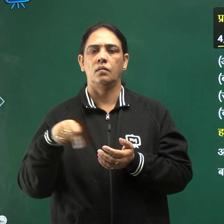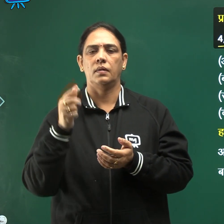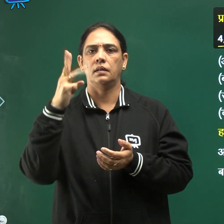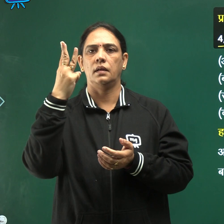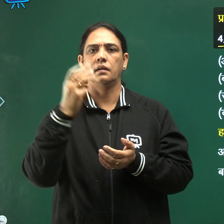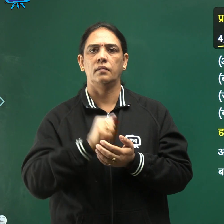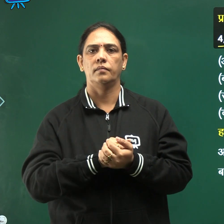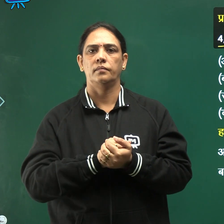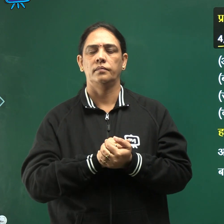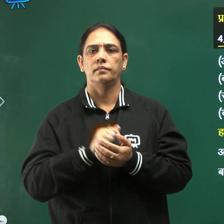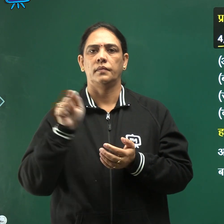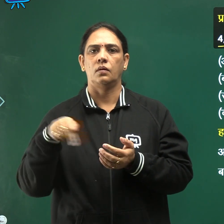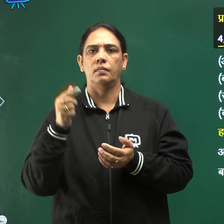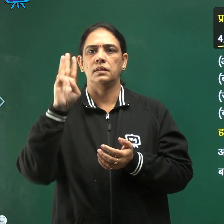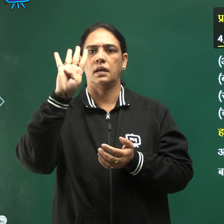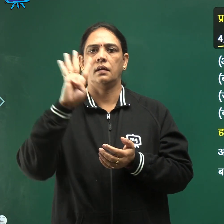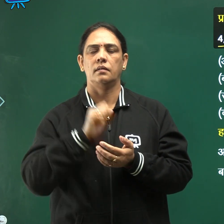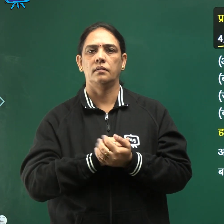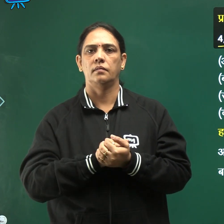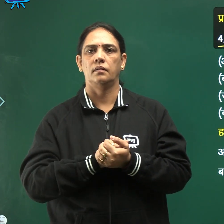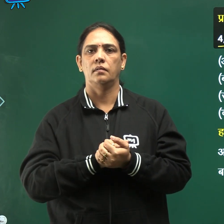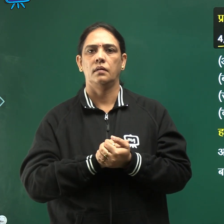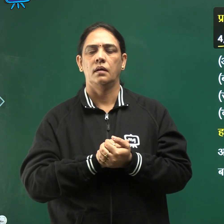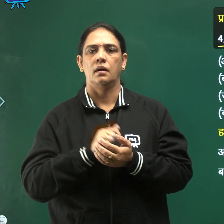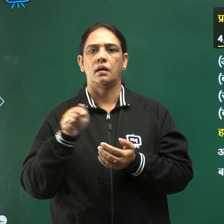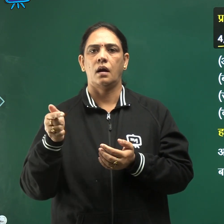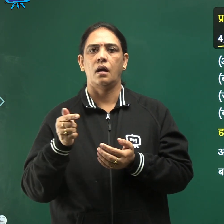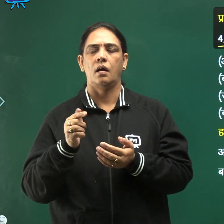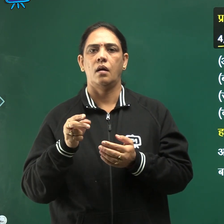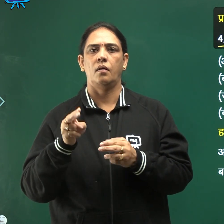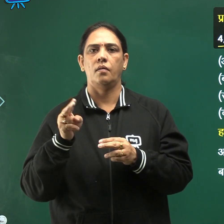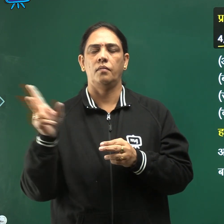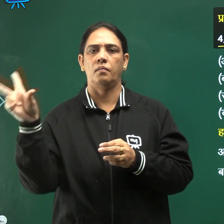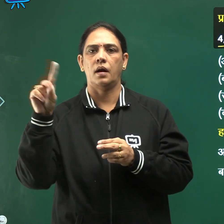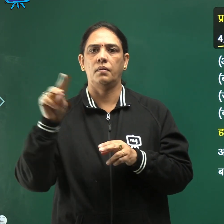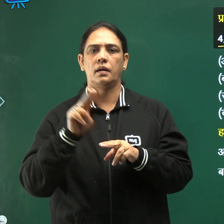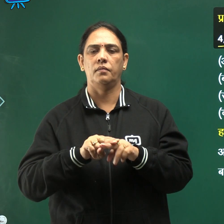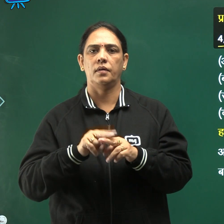3, 4 का बहुलक